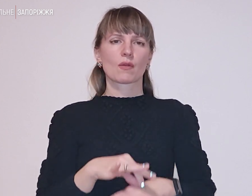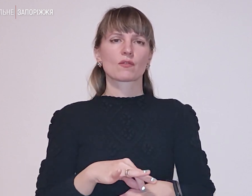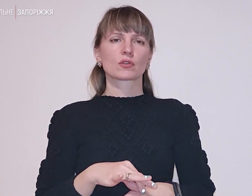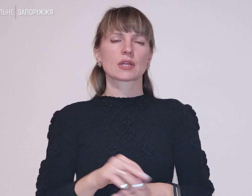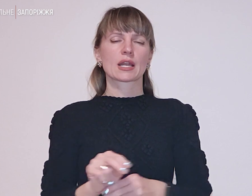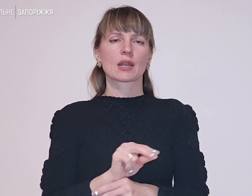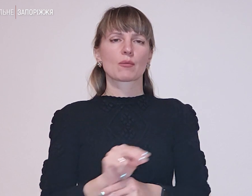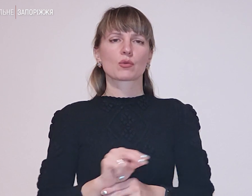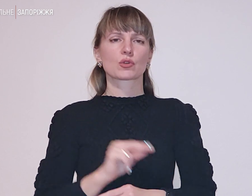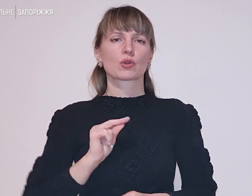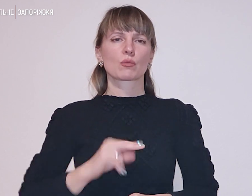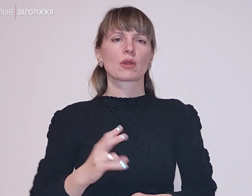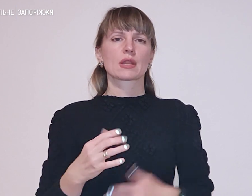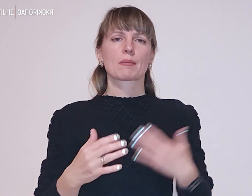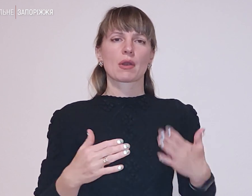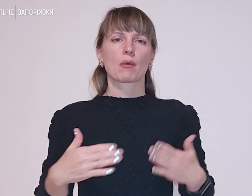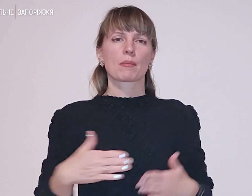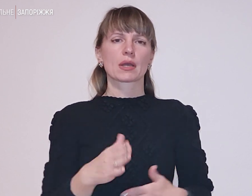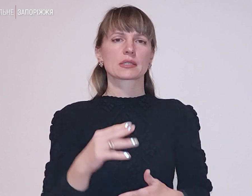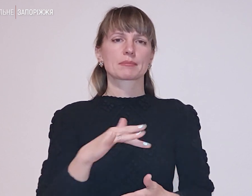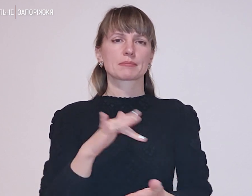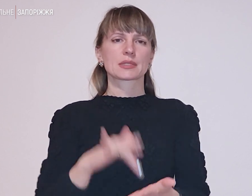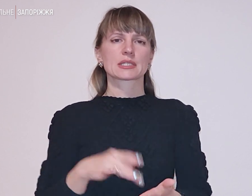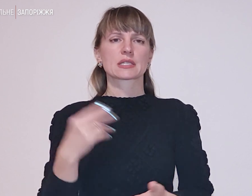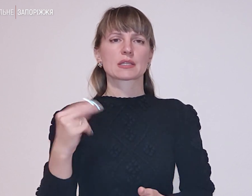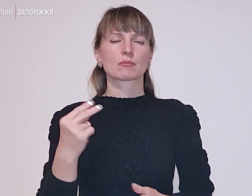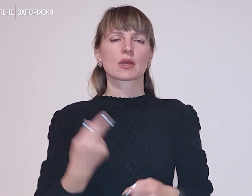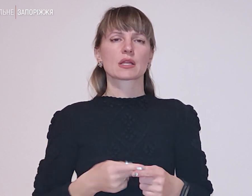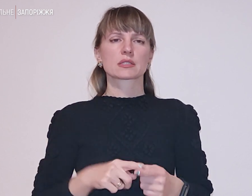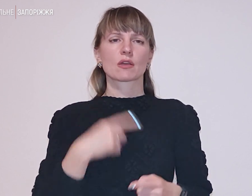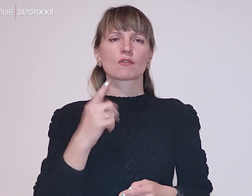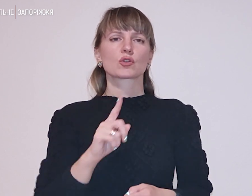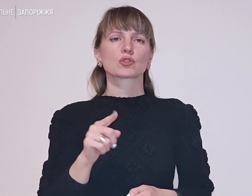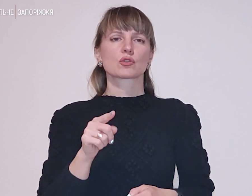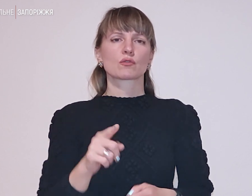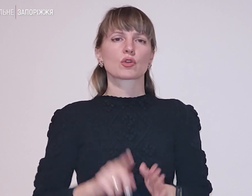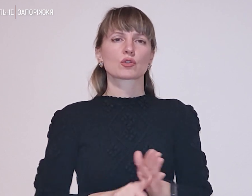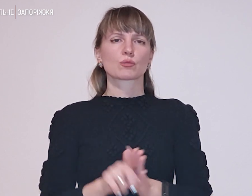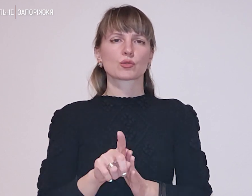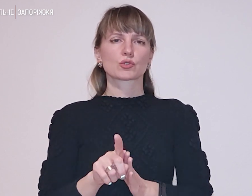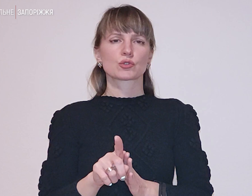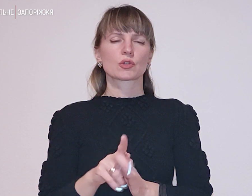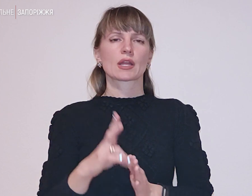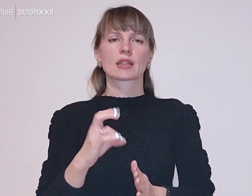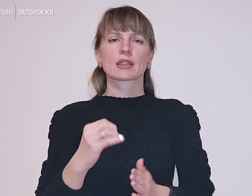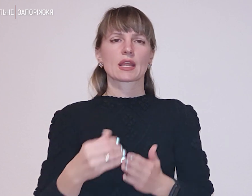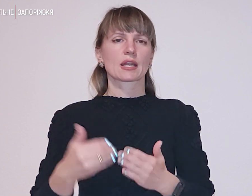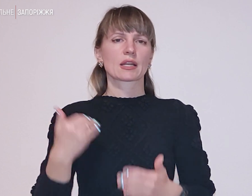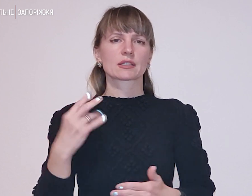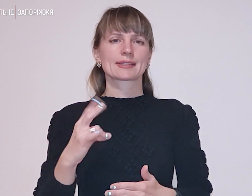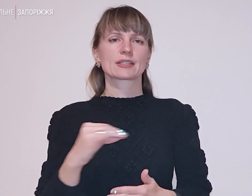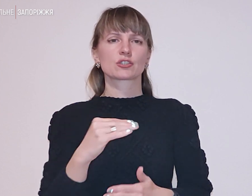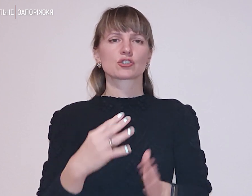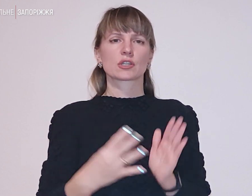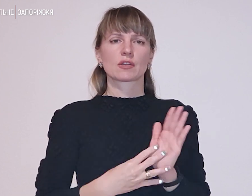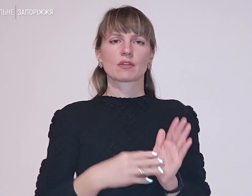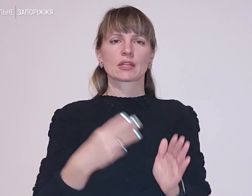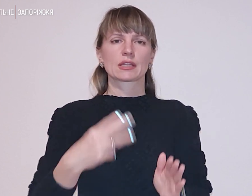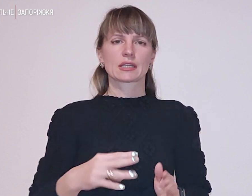ремонтні роботи на правому березі міста Запоріжжя. Це означає, що вони розпочнуться не раніше, ніж 9:30 і завершаться